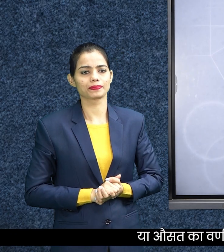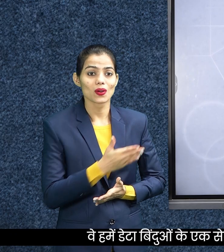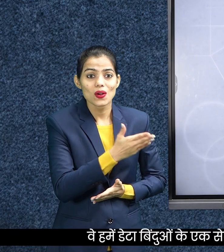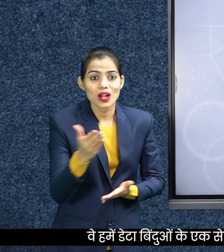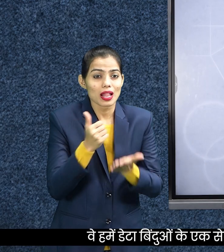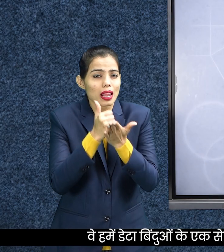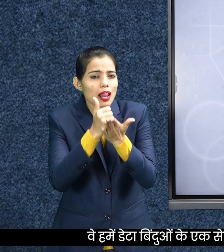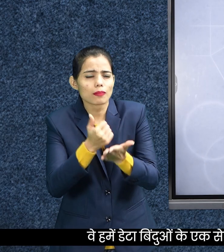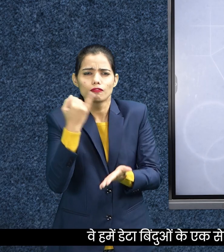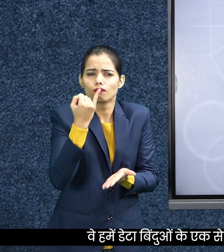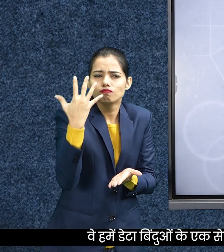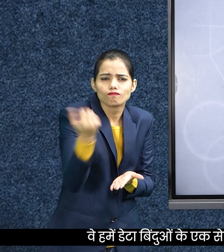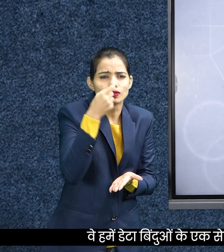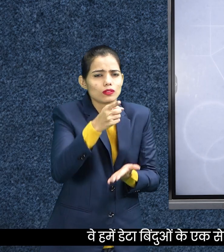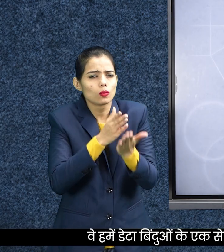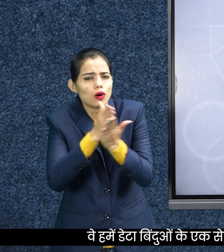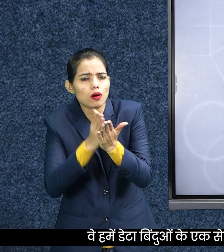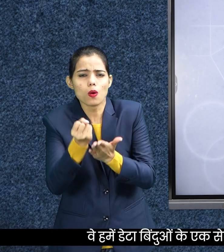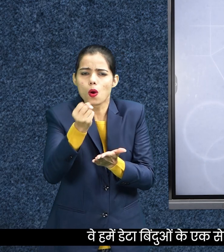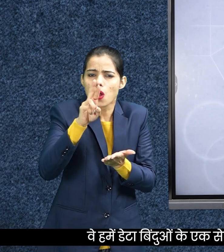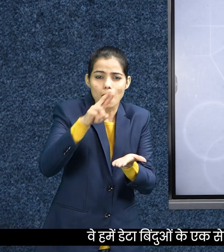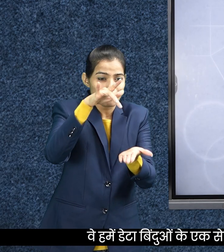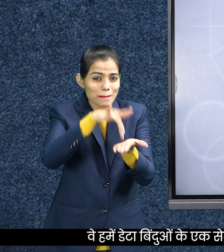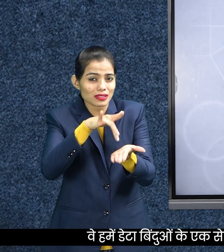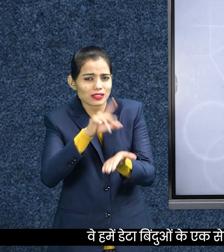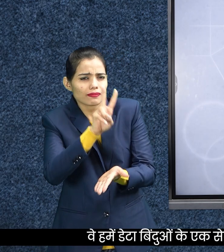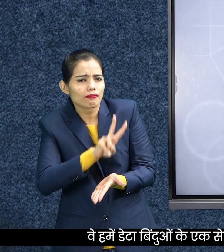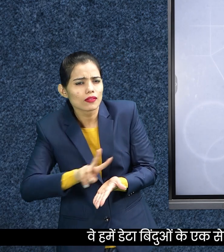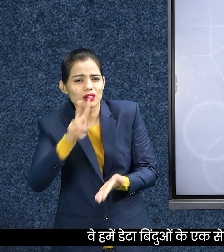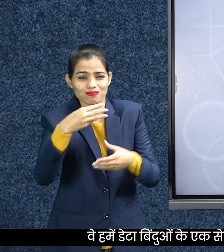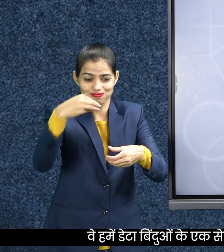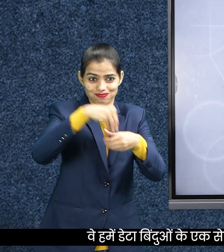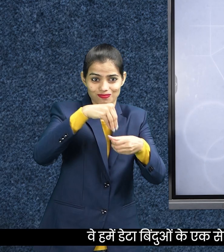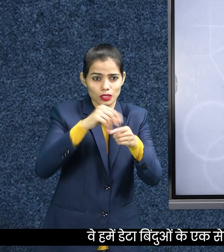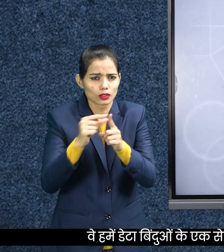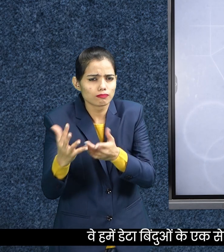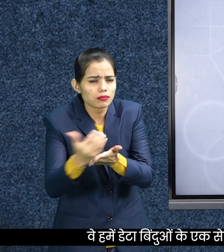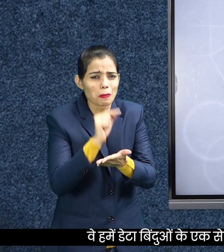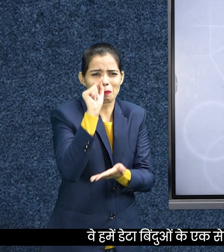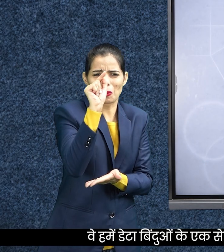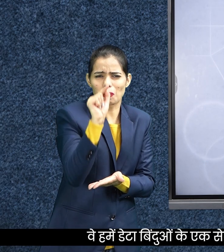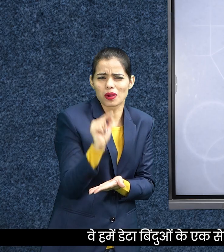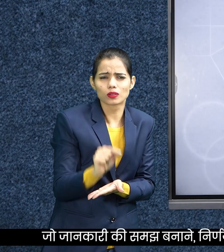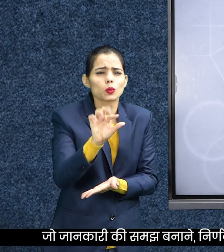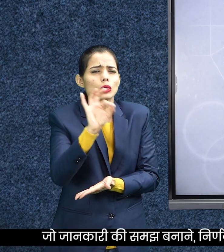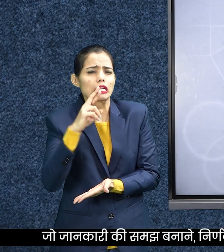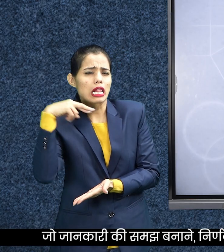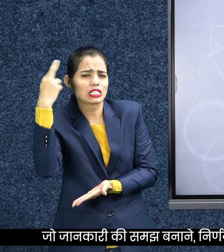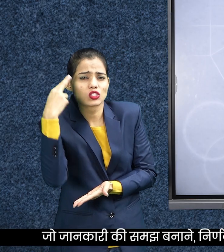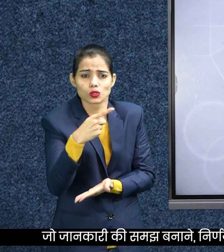वे हमें डेटा बिंदुओं के एक सेट में विशिष्ट या केंद्रीय मान खोजने में मदद करते हैं, जो जानकारी की